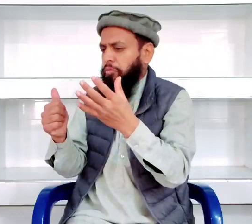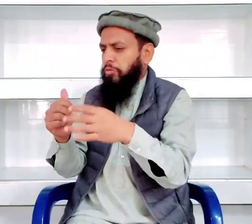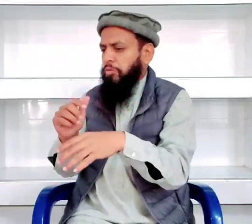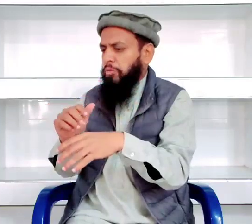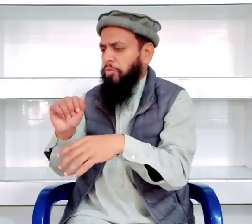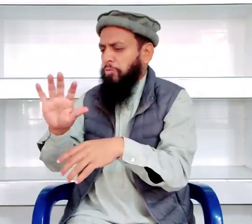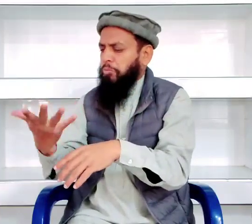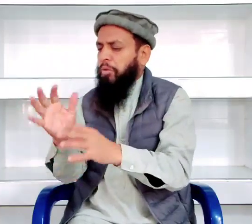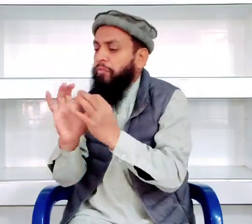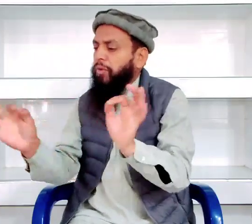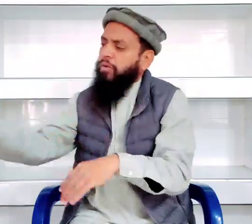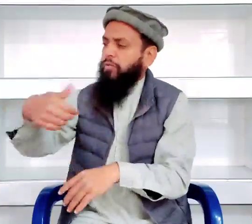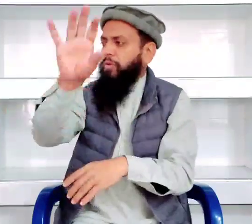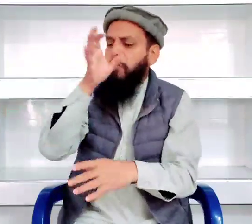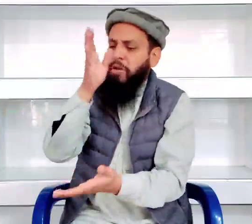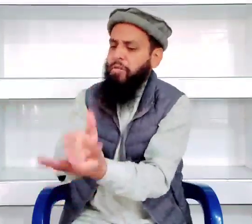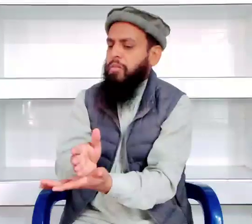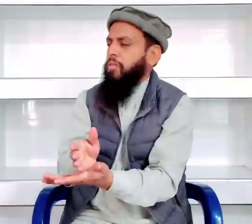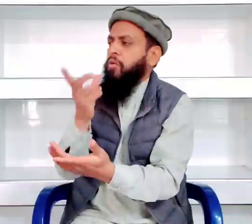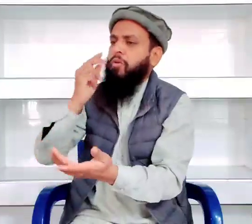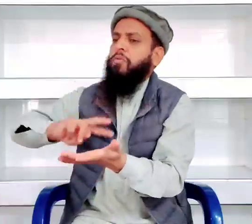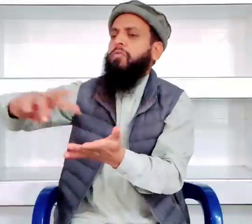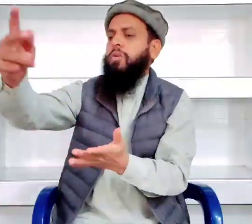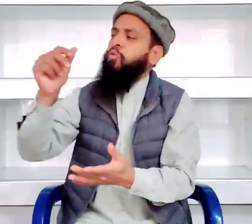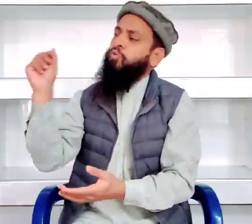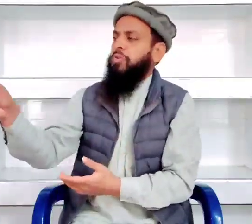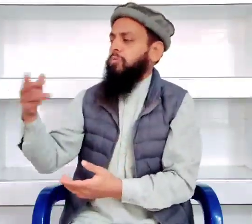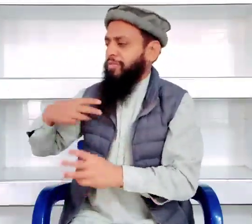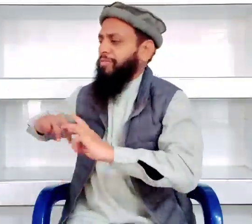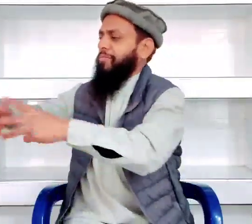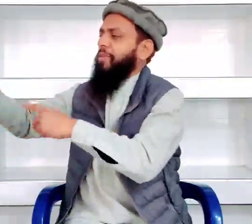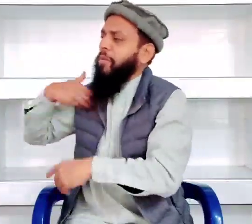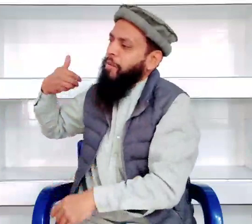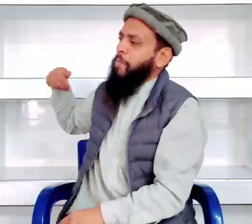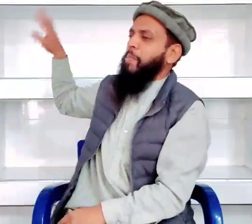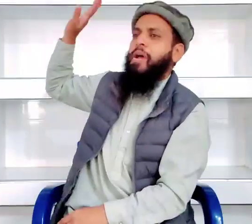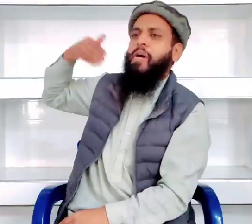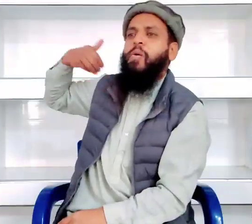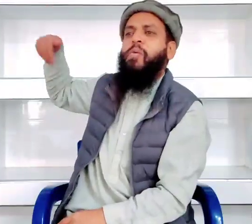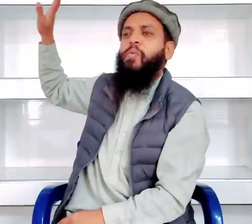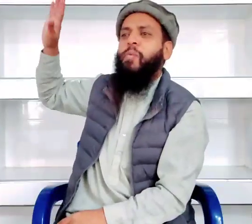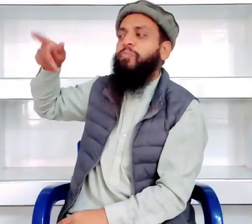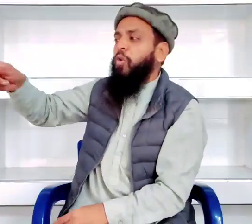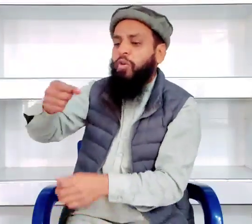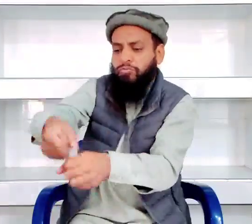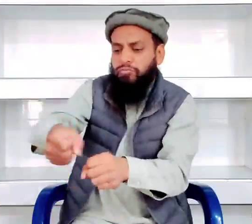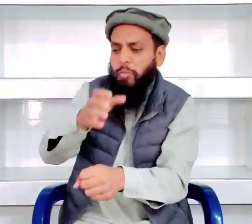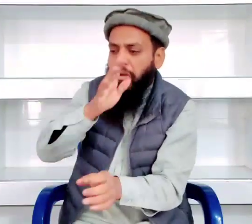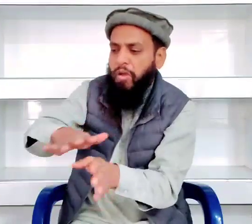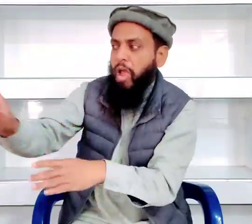ਔਰ ਇਸੇ ਤਰ੍ਹਾਂ ਗਰਮੀਆਂ ਦੇ ਅੰਦਰ ਲੋਕ ਜਿਹੜੇ ਨੇ ਉਹ ਪਾਣੀ ਜਿਹੜਾ ਸੇਵ ਕਰਦੇ ਨੇ ਬਈ ਇਹ ਕਿਸੇ ਨੂੰ ਫਿਰ ਸਦ ਤੱਕ ਇਜਾਜ਼ਤ ਹੋ ਸਕਦੀ ਹੈ ਕਿ